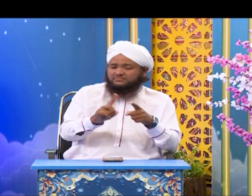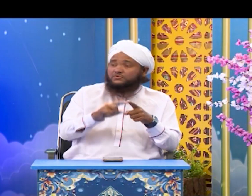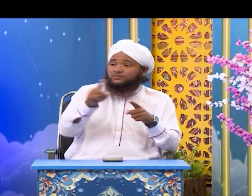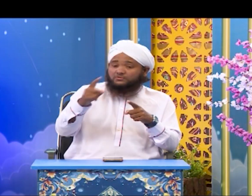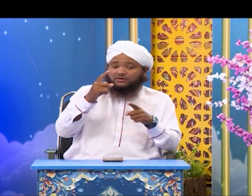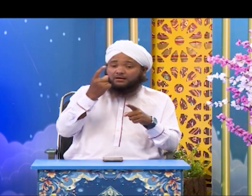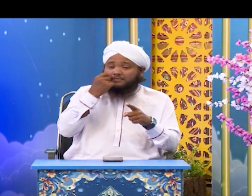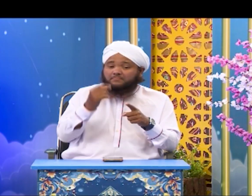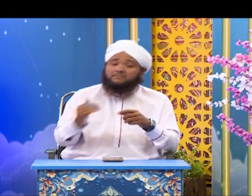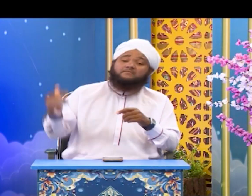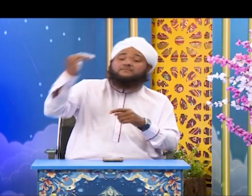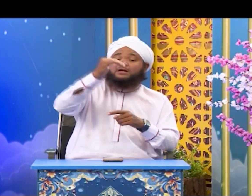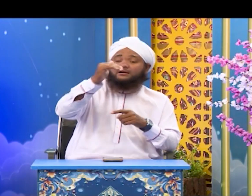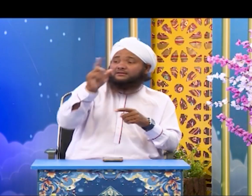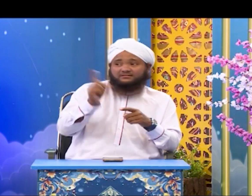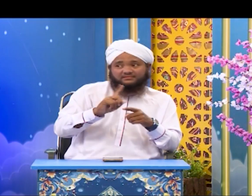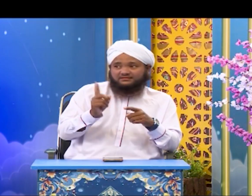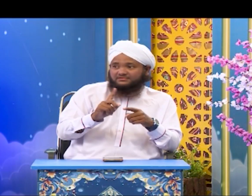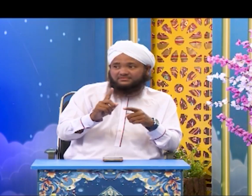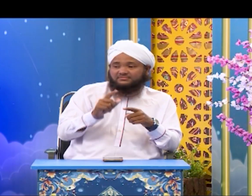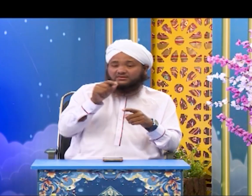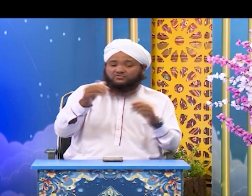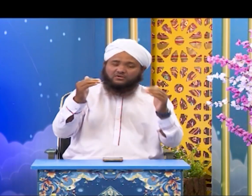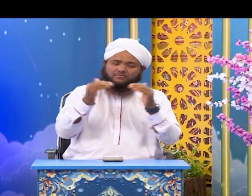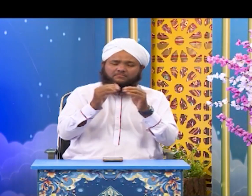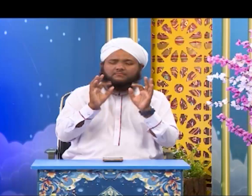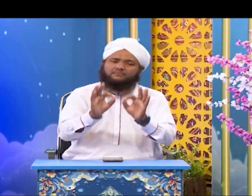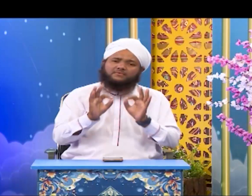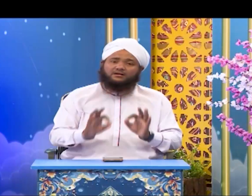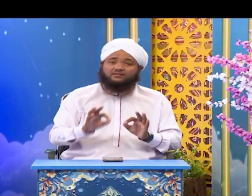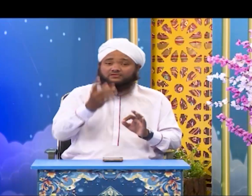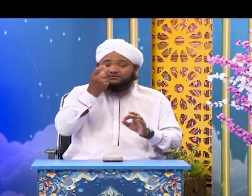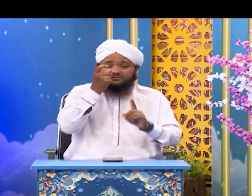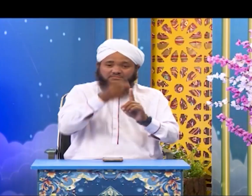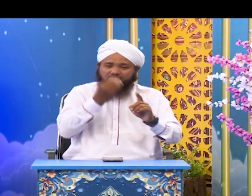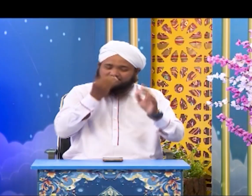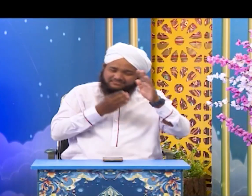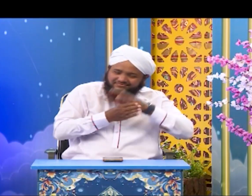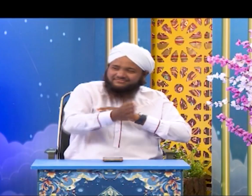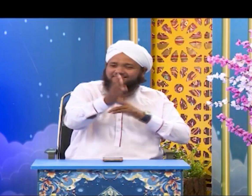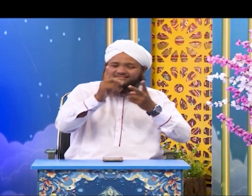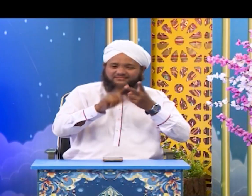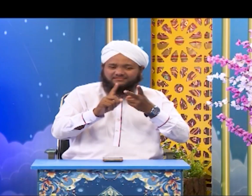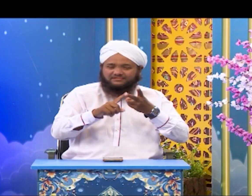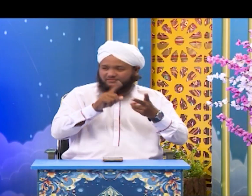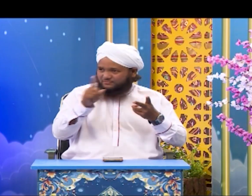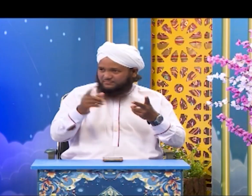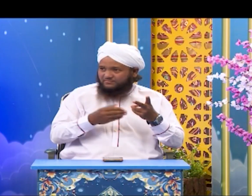کو اس پر ترجیح نہ دے تو اللہ پاک اسے جنت میں داخل کرے گا۔ نمبر 2، ارشاد فرمایا، بیٹیوں کو